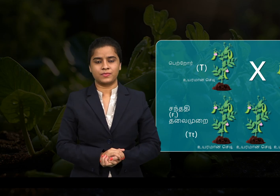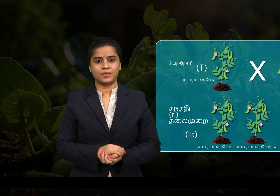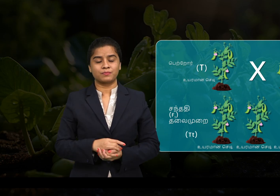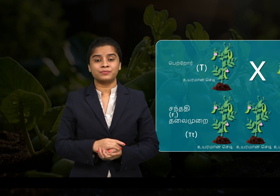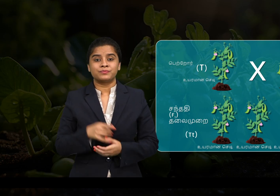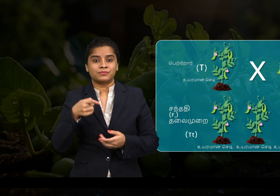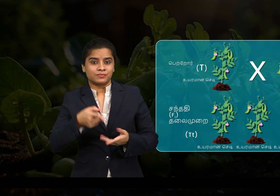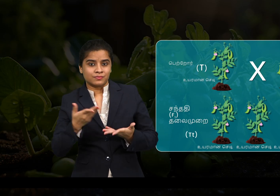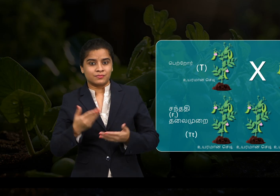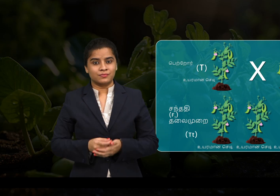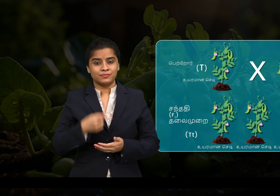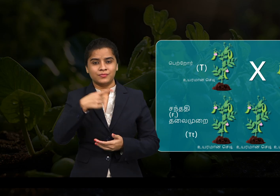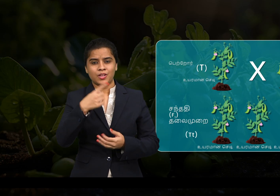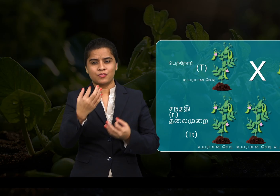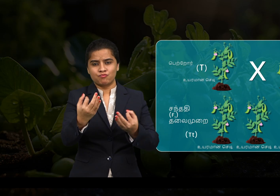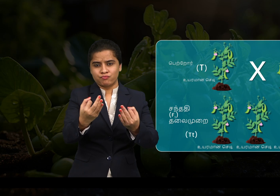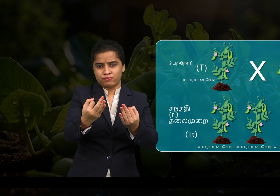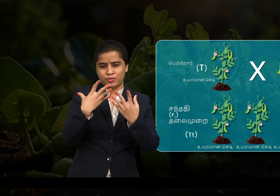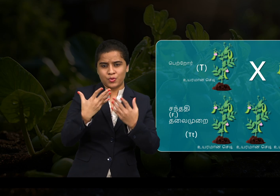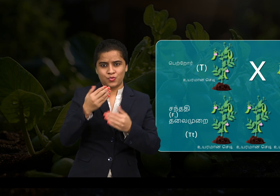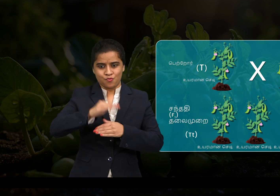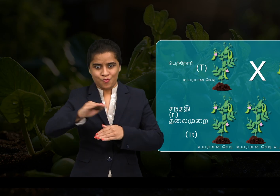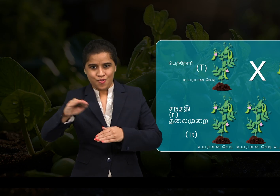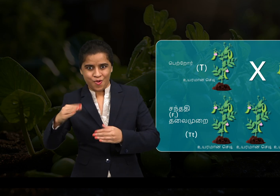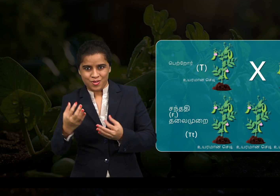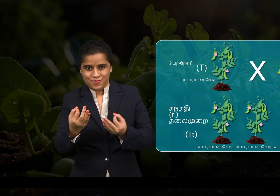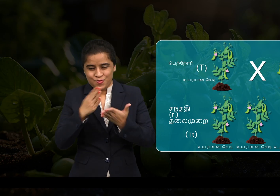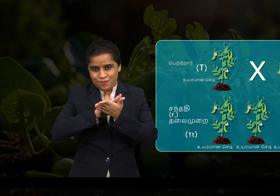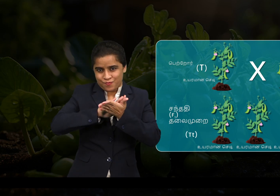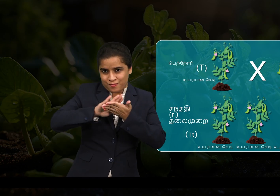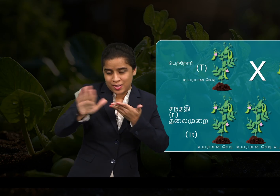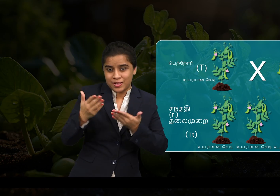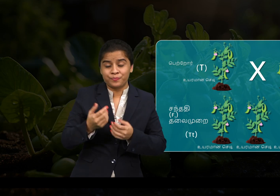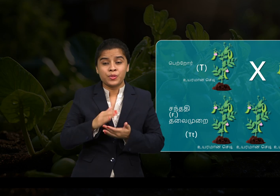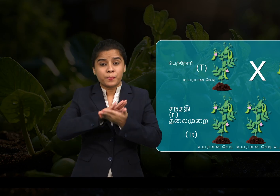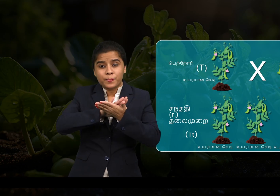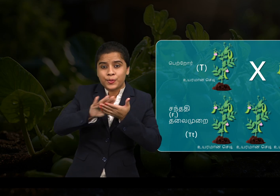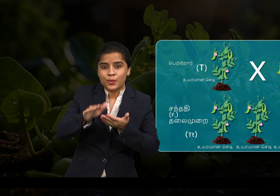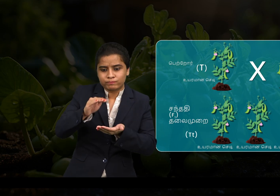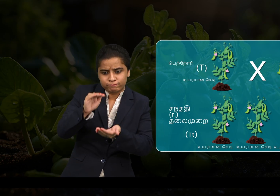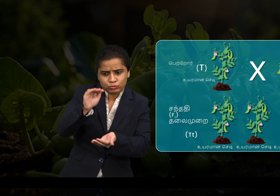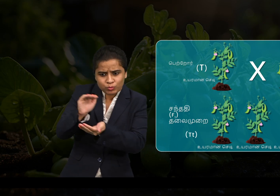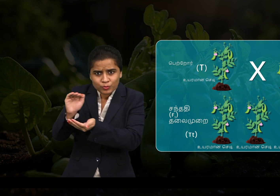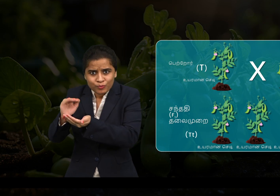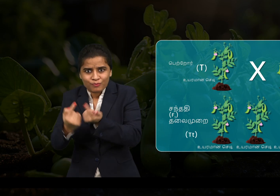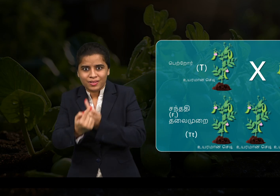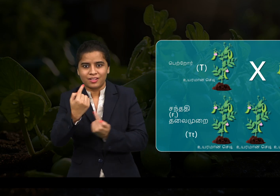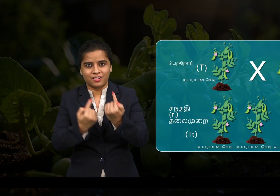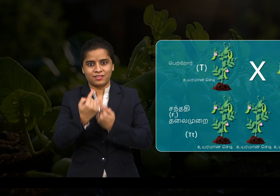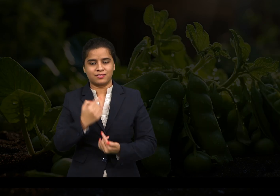இதன் மூலம் அவர் உயரமான சந்ததிகளையும் குள்ள தாவரங்களையும் பெற்றார்.